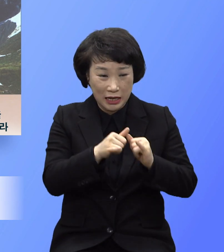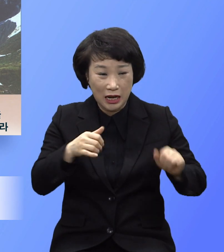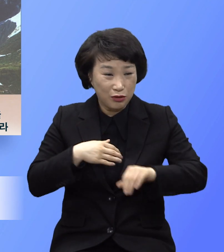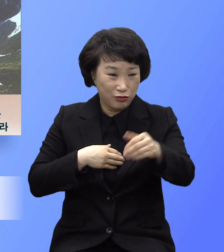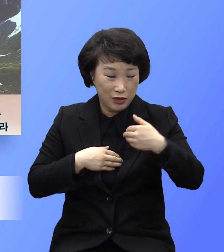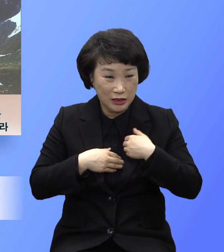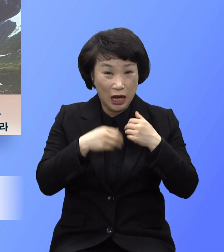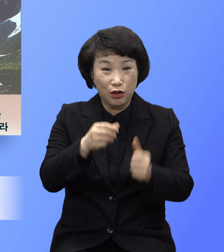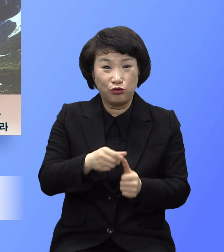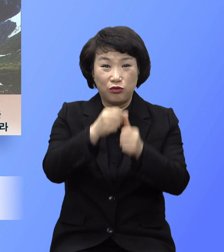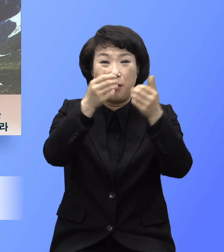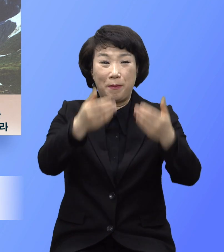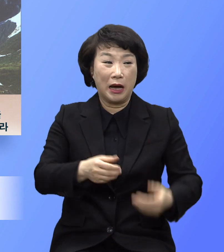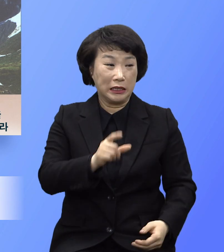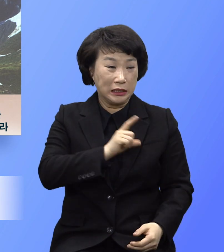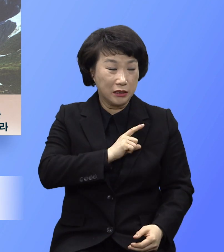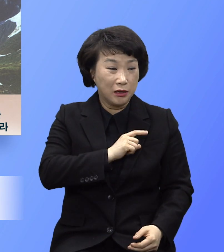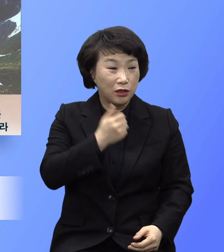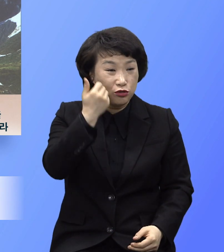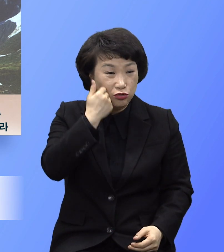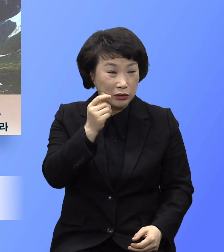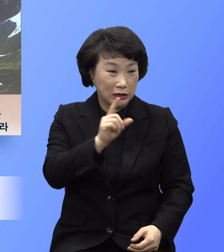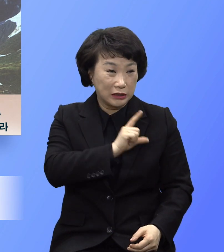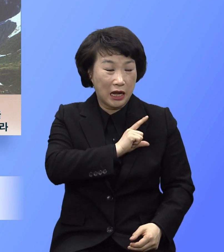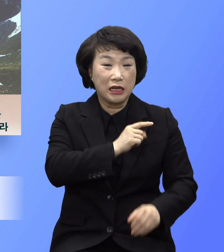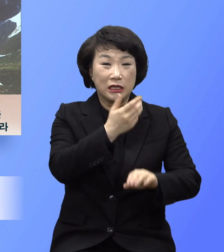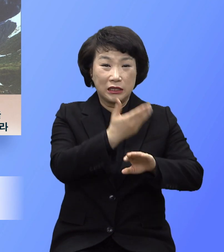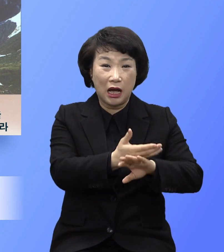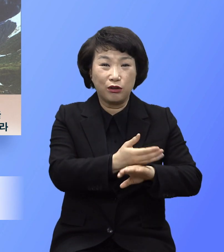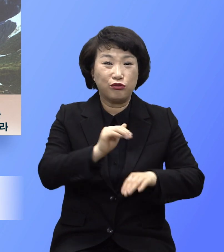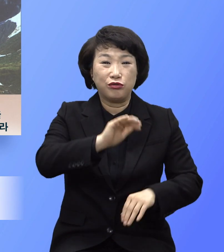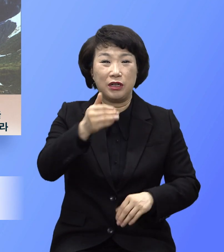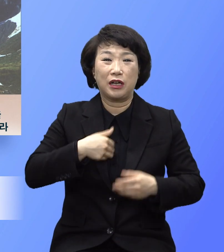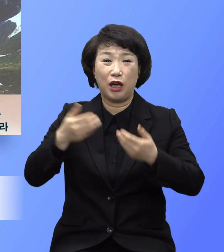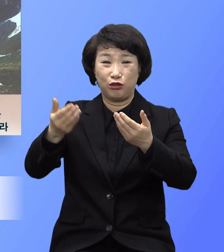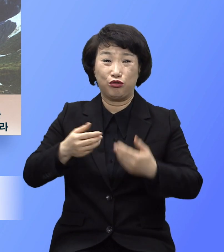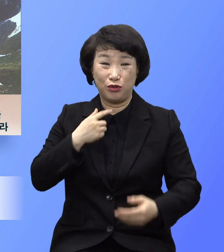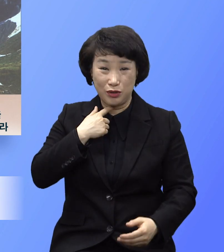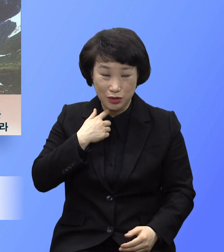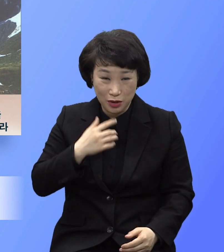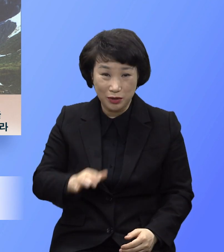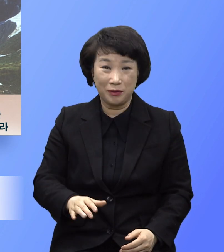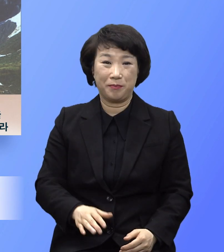천하인간의 구원 얻을 만한 다른 이름을 우리에게 주신 일이